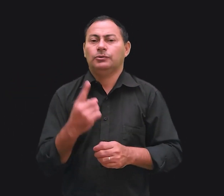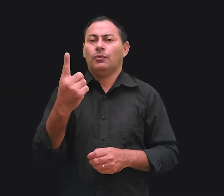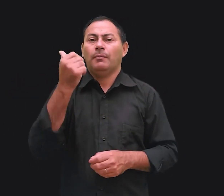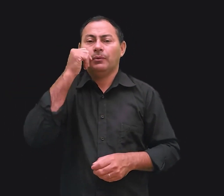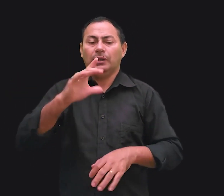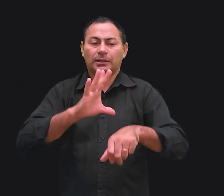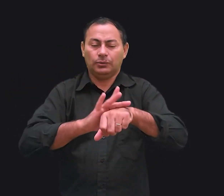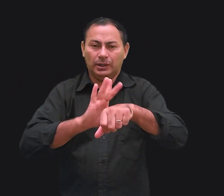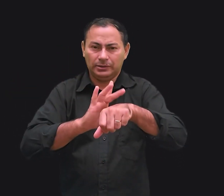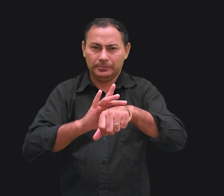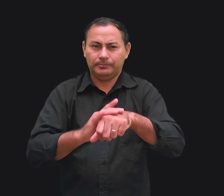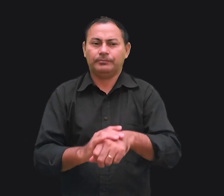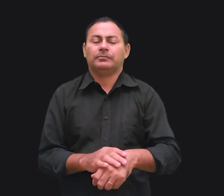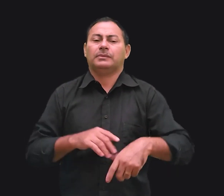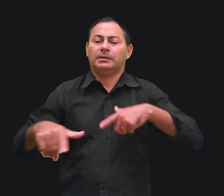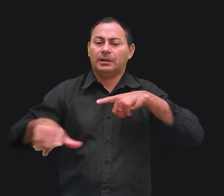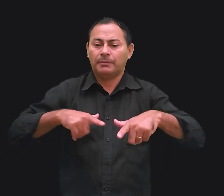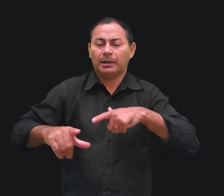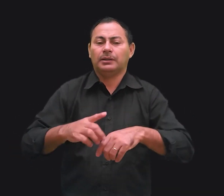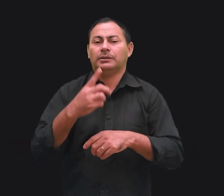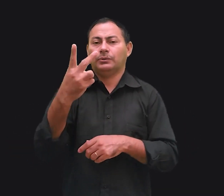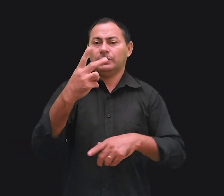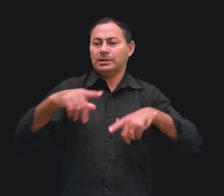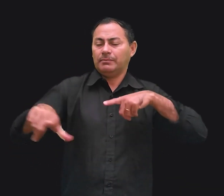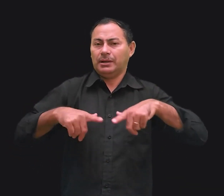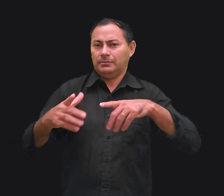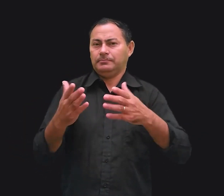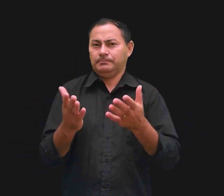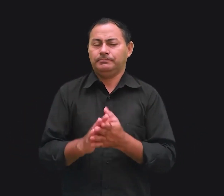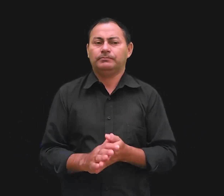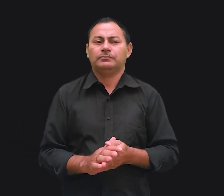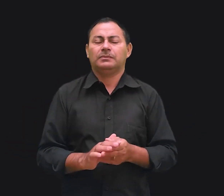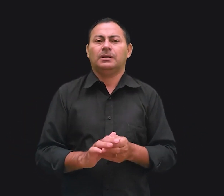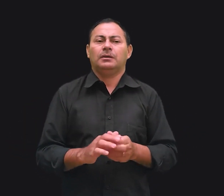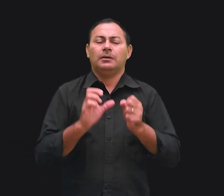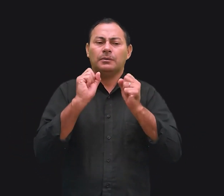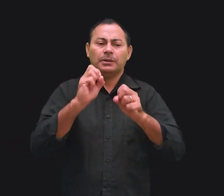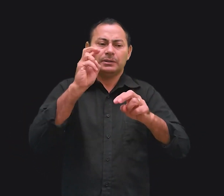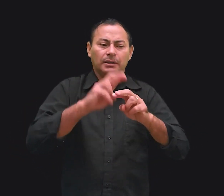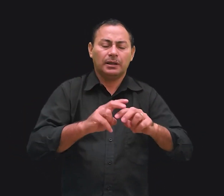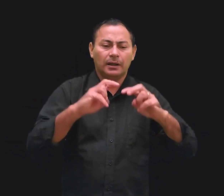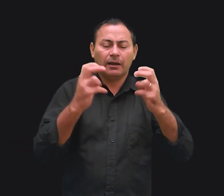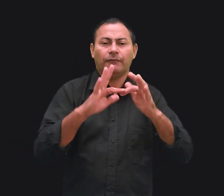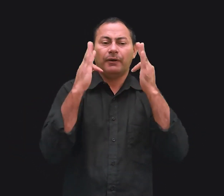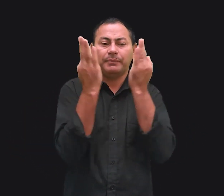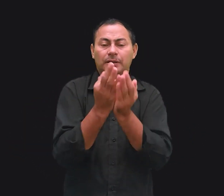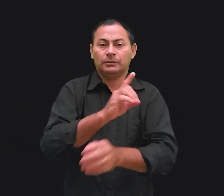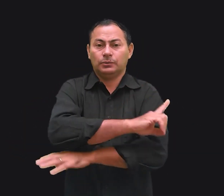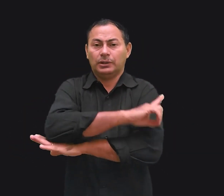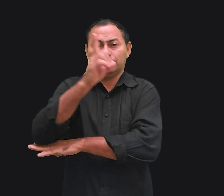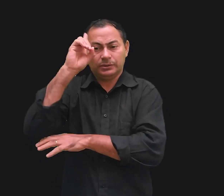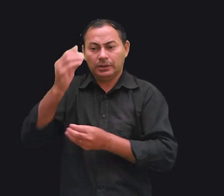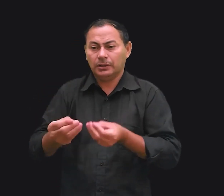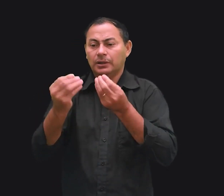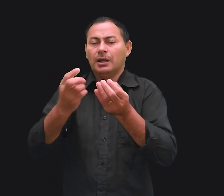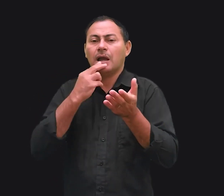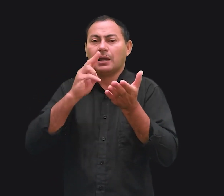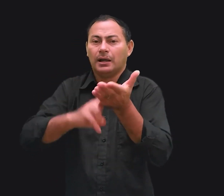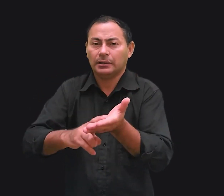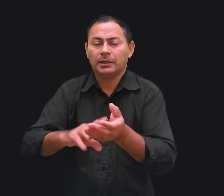crianças e de uma mulher doente e trabalhar em 2 empregos. Para sustentar a família, durante o dia ele entregava